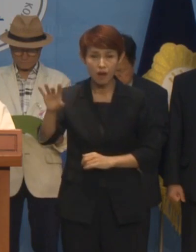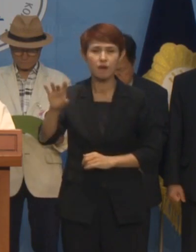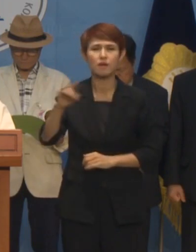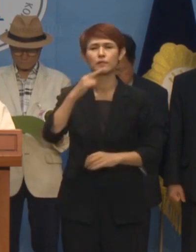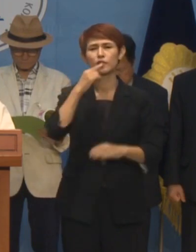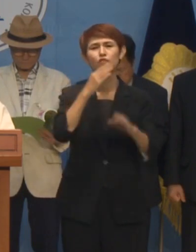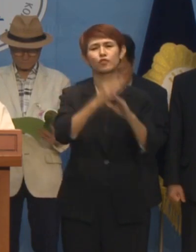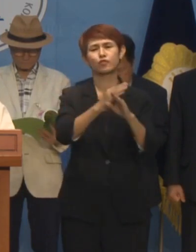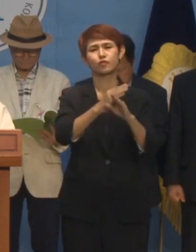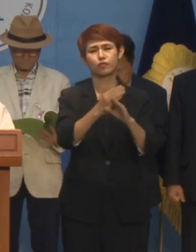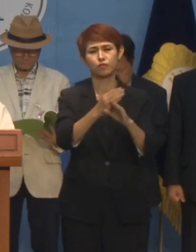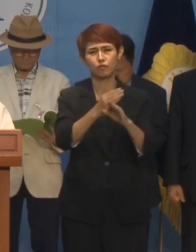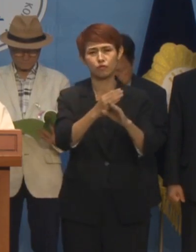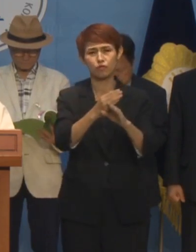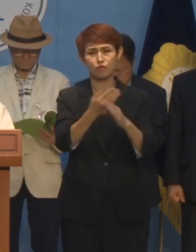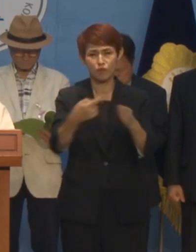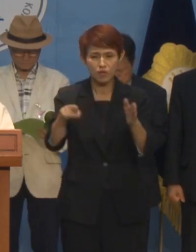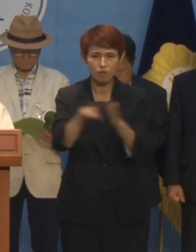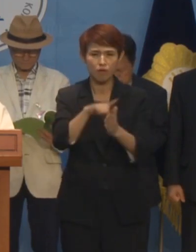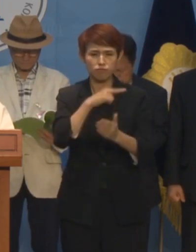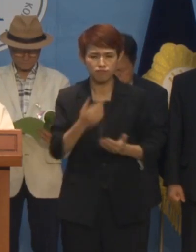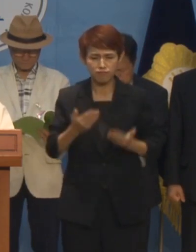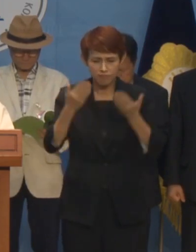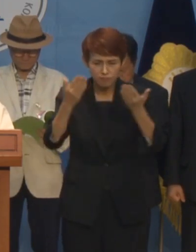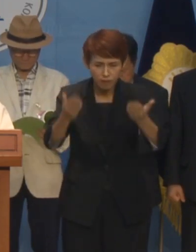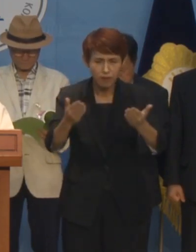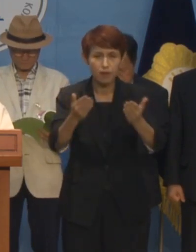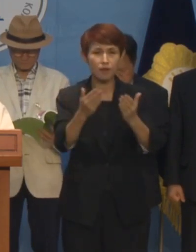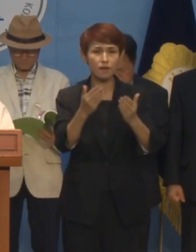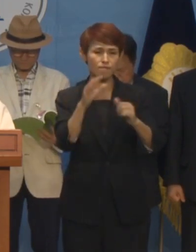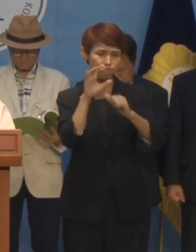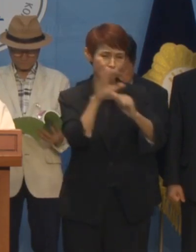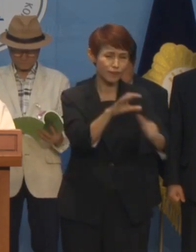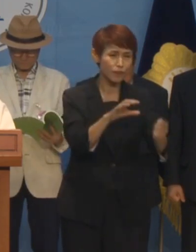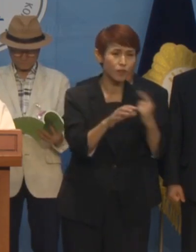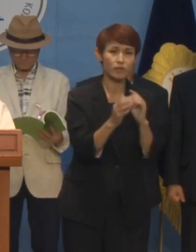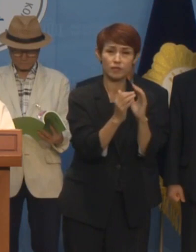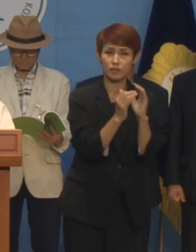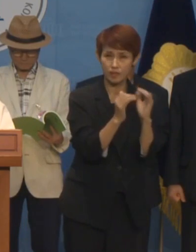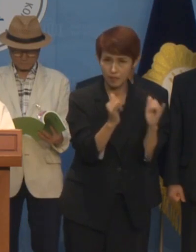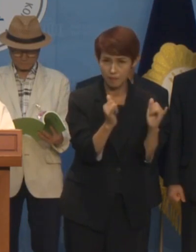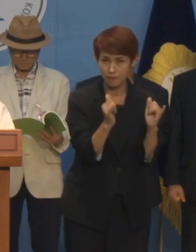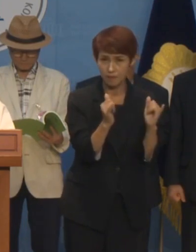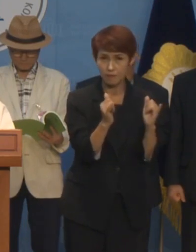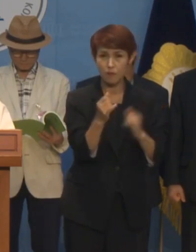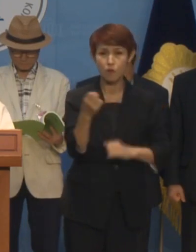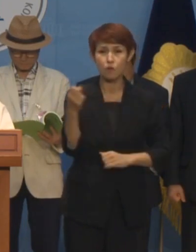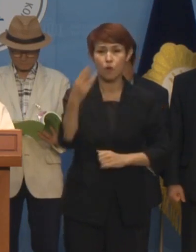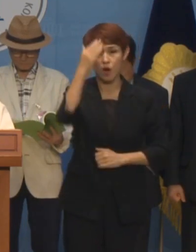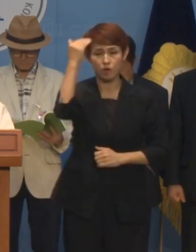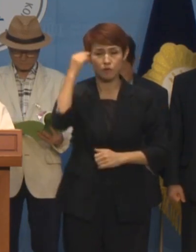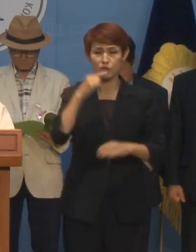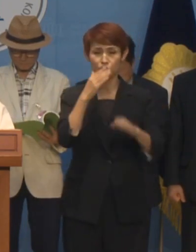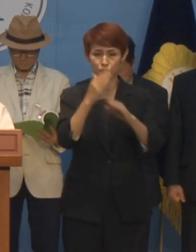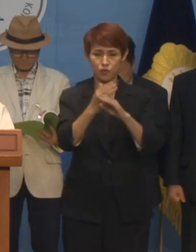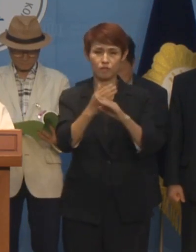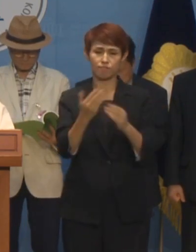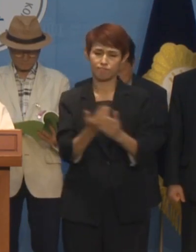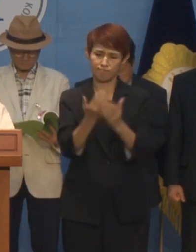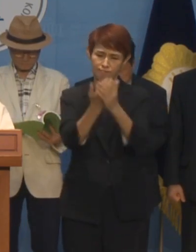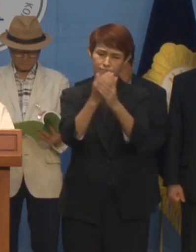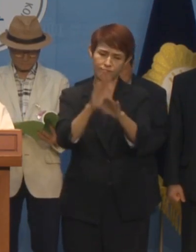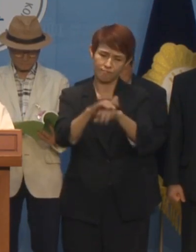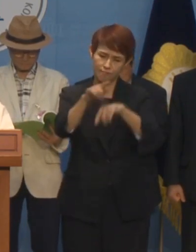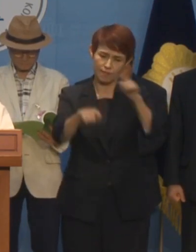민주화를 위해 희생하고 탄압받았던 사람들은 물론이고 우리나라의 민주주의가 실현되고 발전되기를